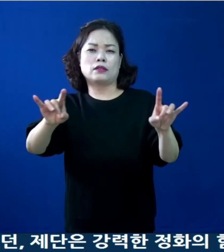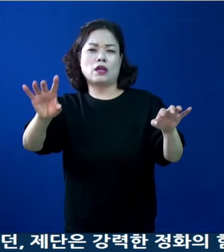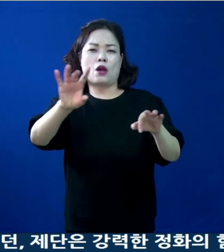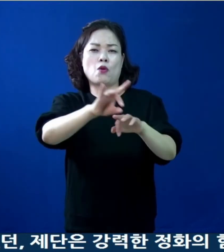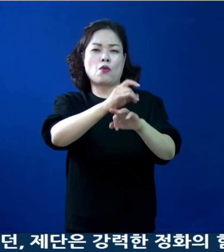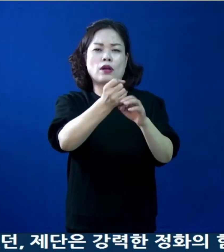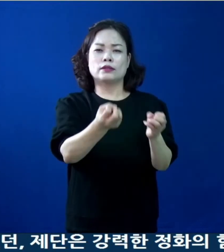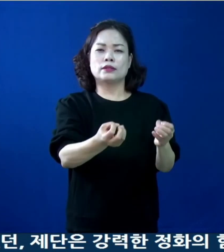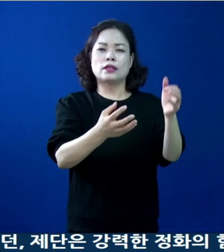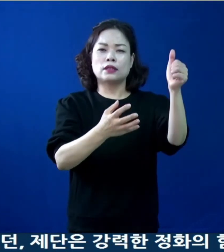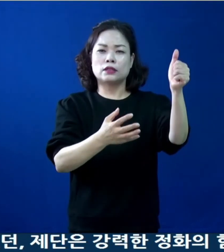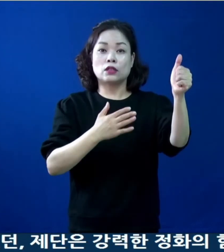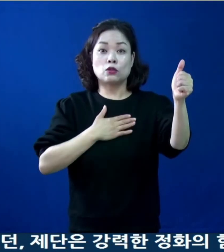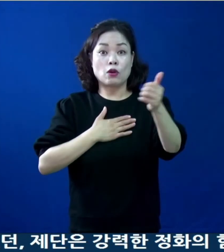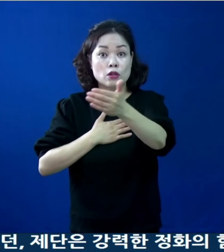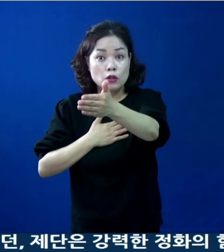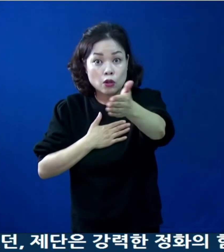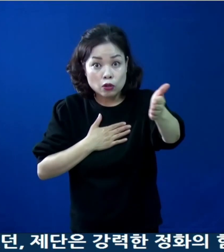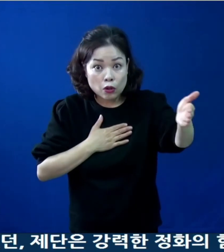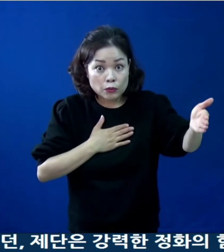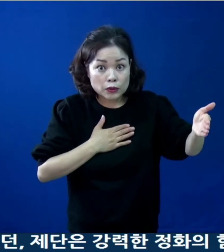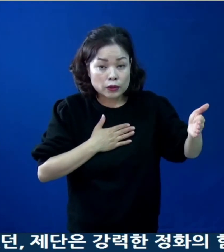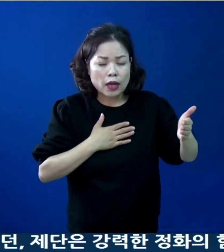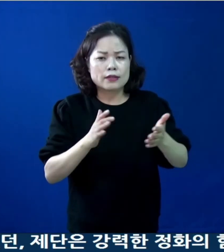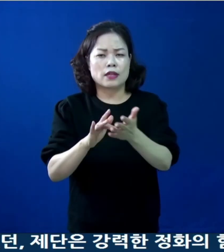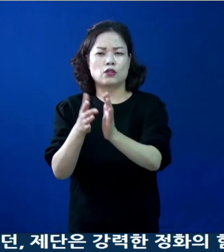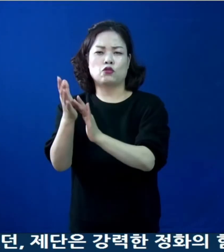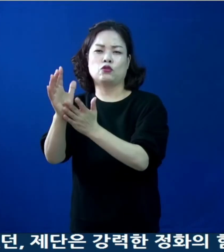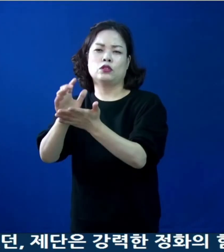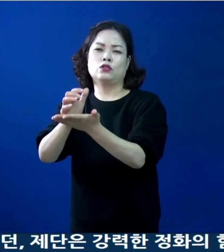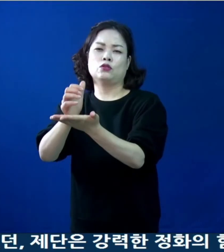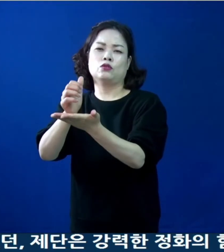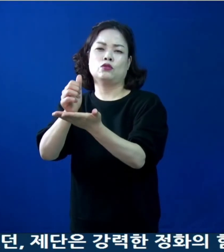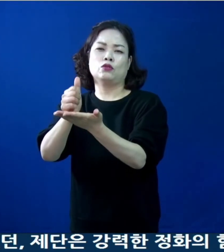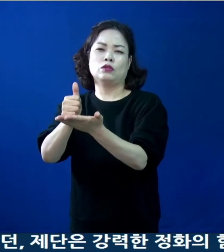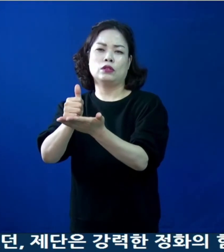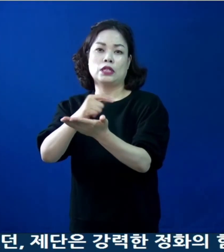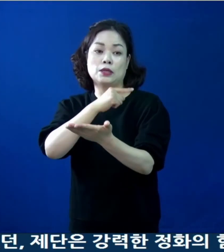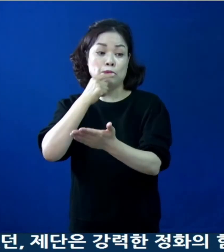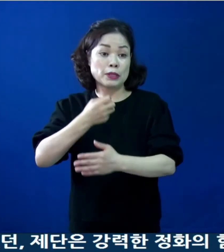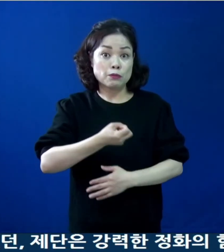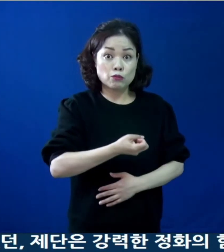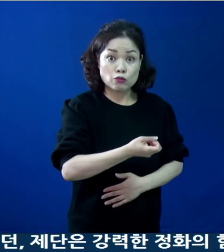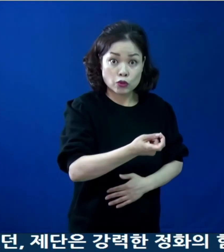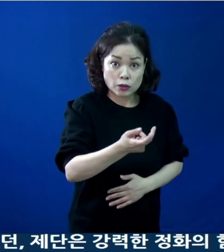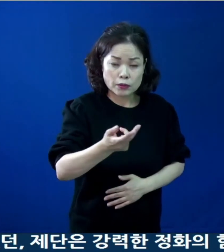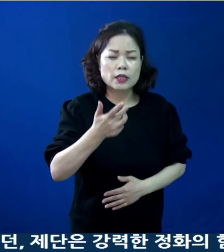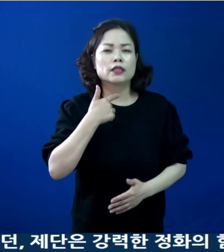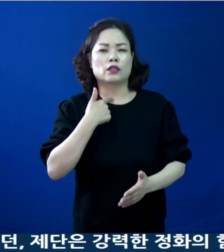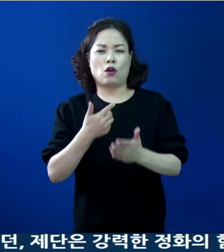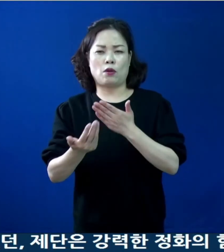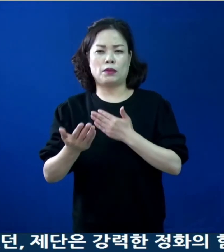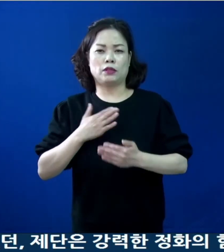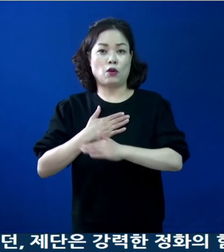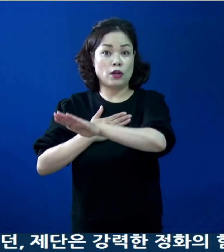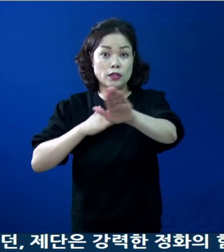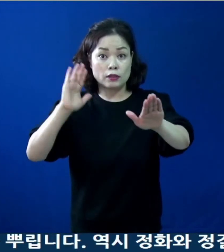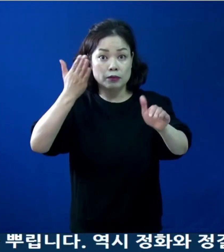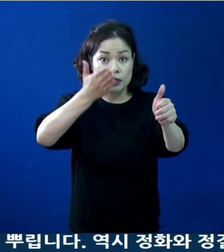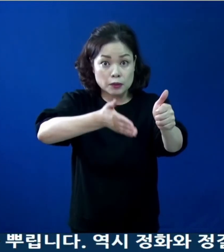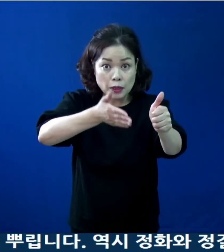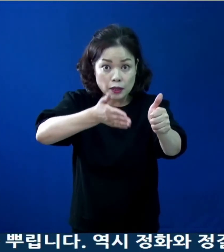같은 제사장 되신 저와 여러분, 예수 그리스도의 피 뿌림을 경험하는 저와 여러분 되길